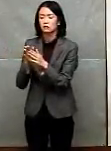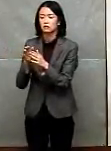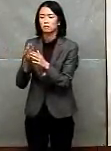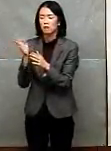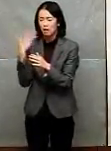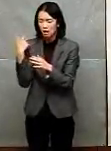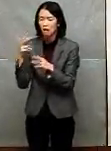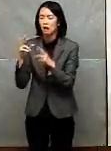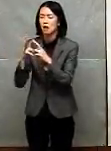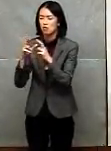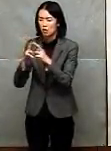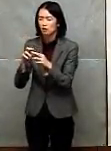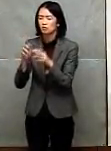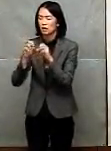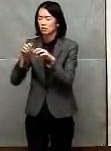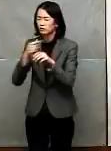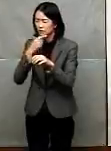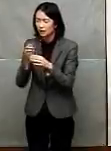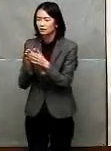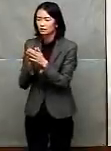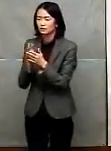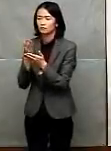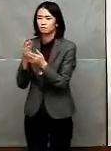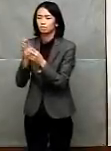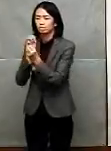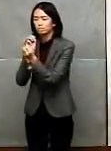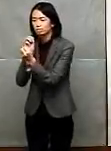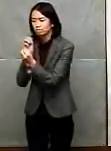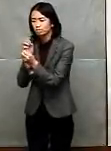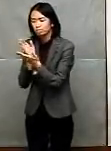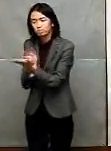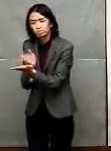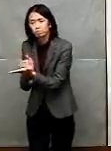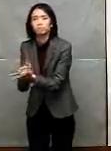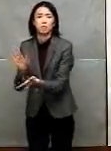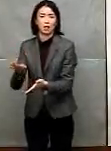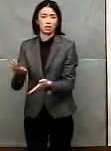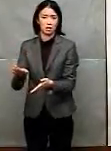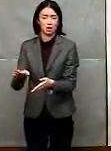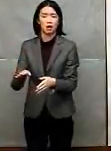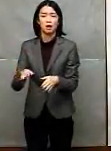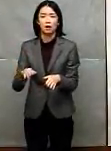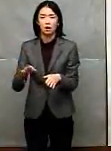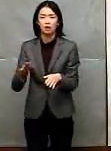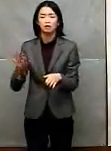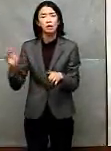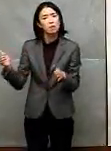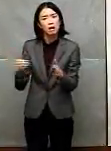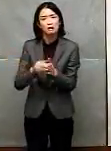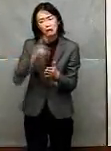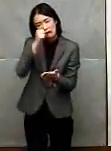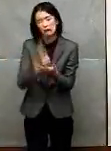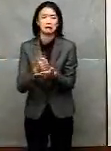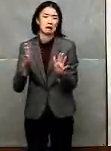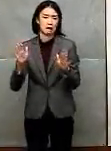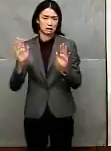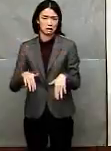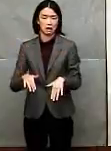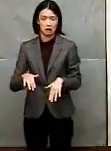実現はしなかったんですけれども、今回ですね、官邸主催のその知事会議というのがあ